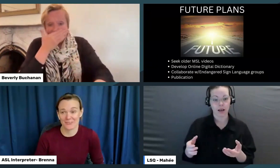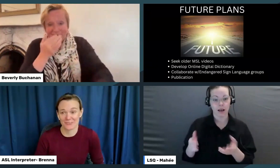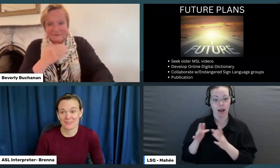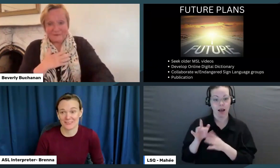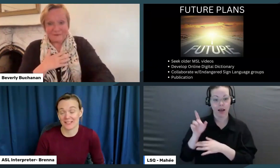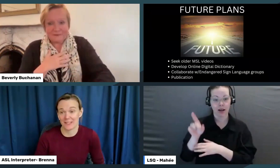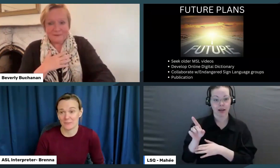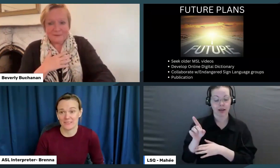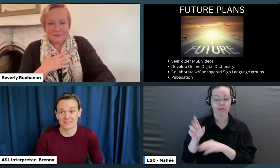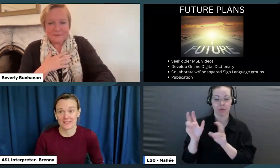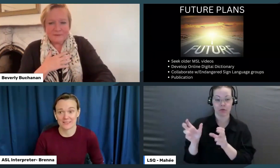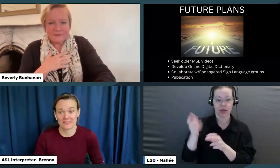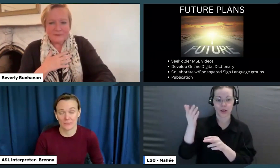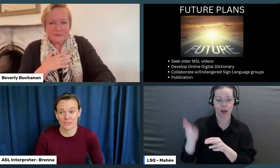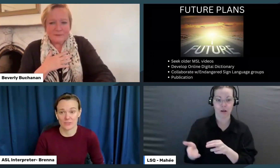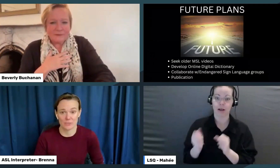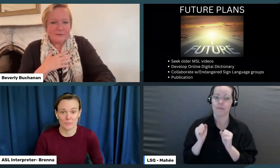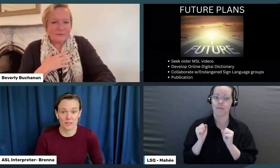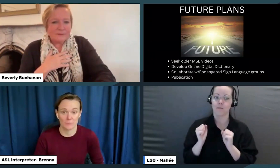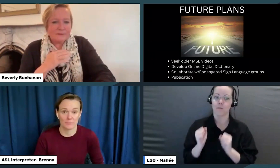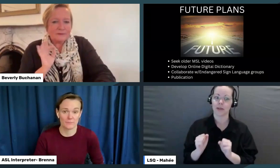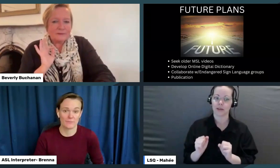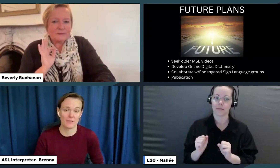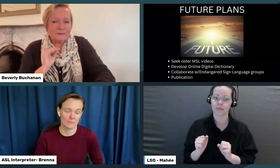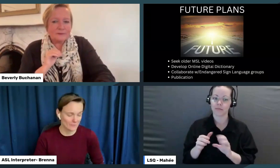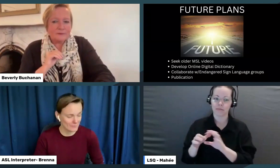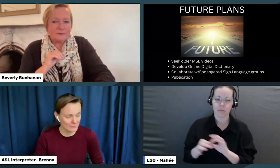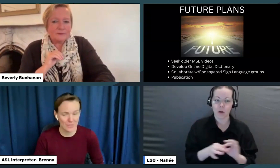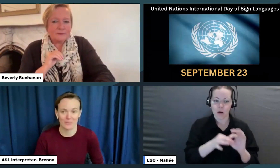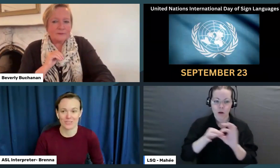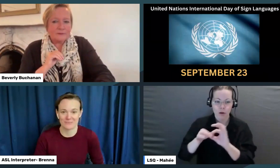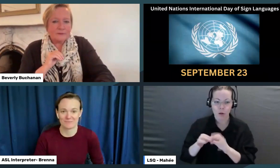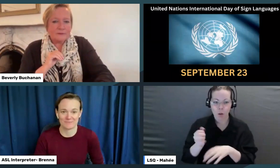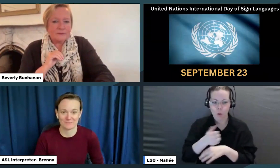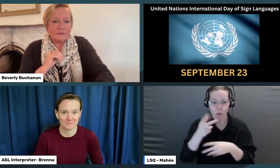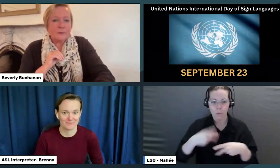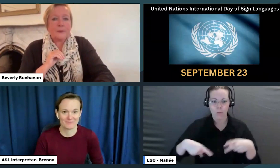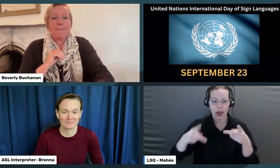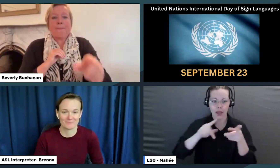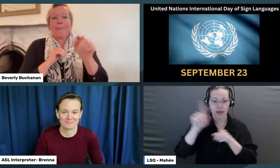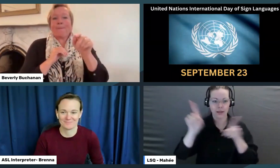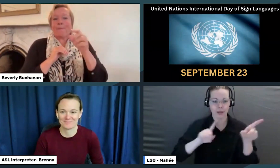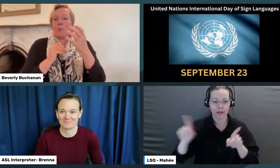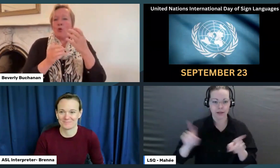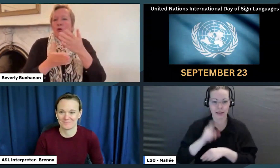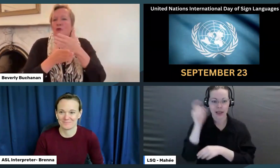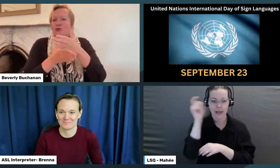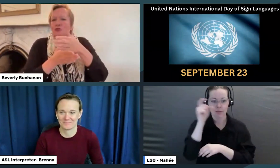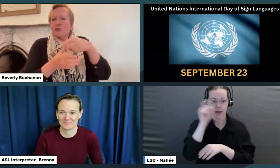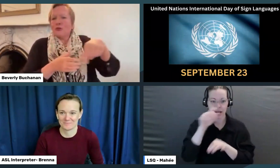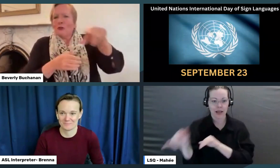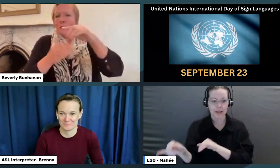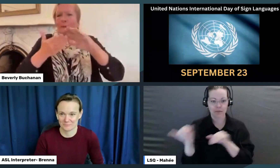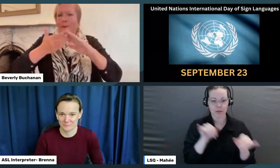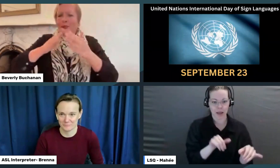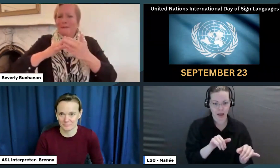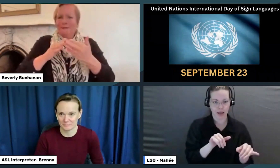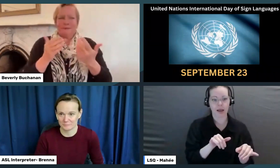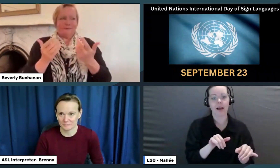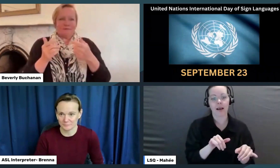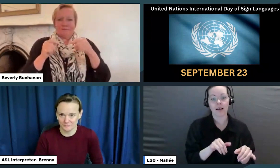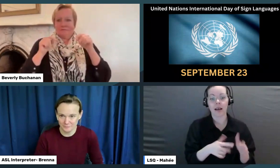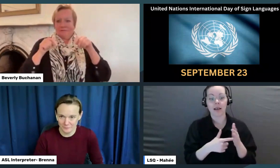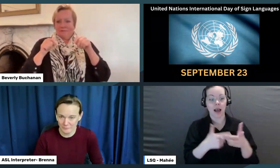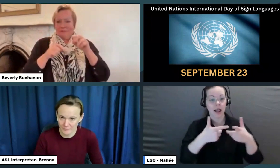c'est clair que celle des maritimes existe et travaille présentement là-dessus.